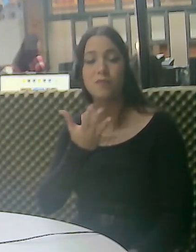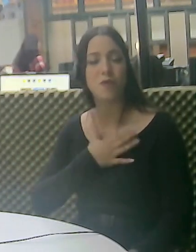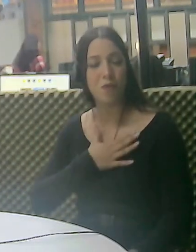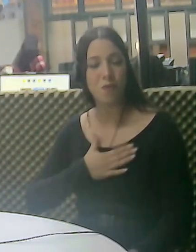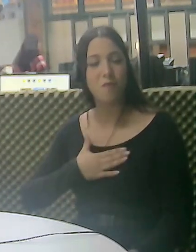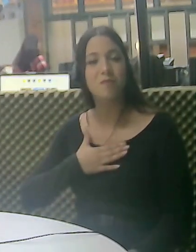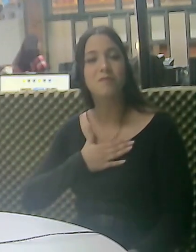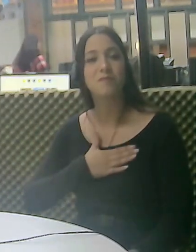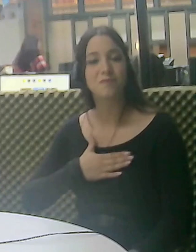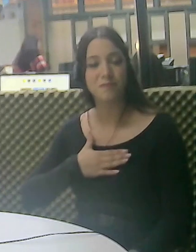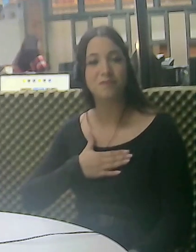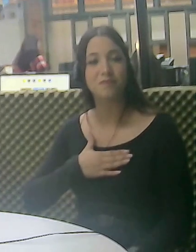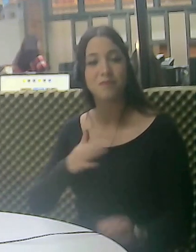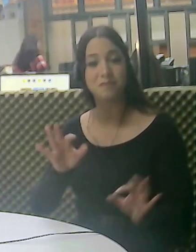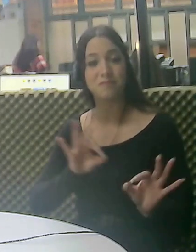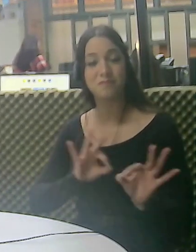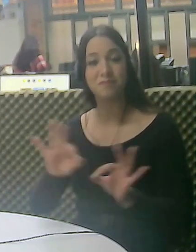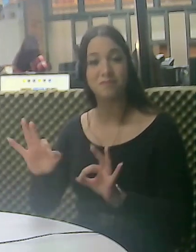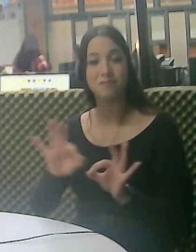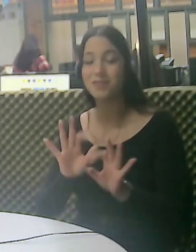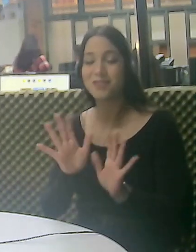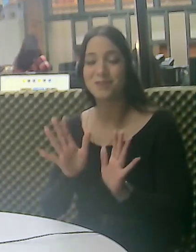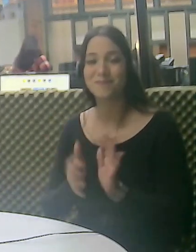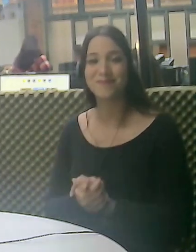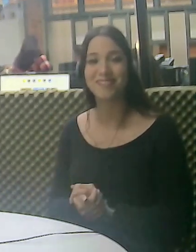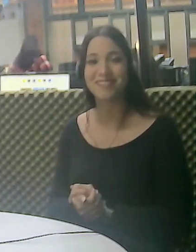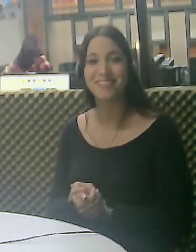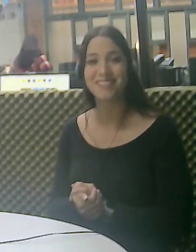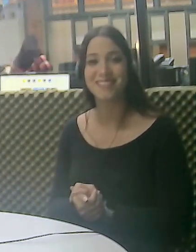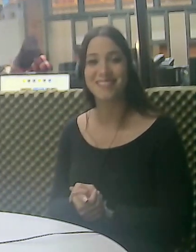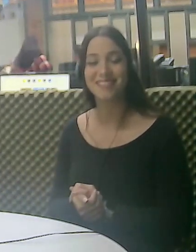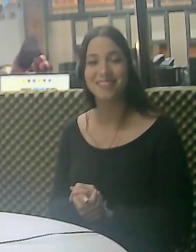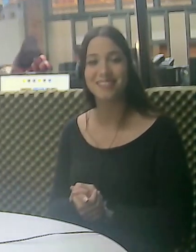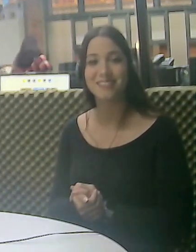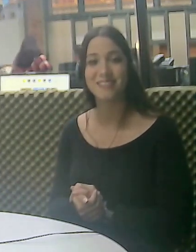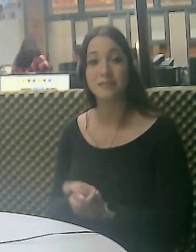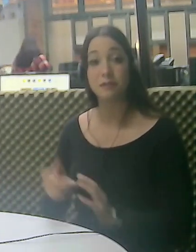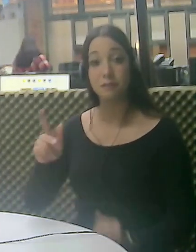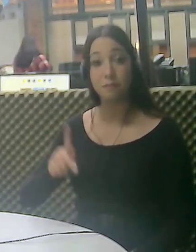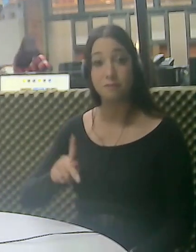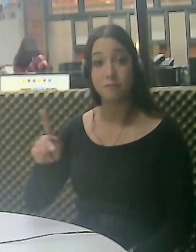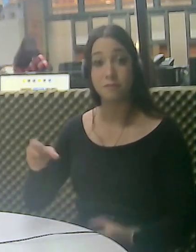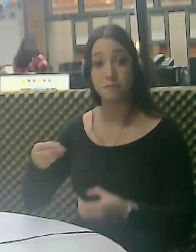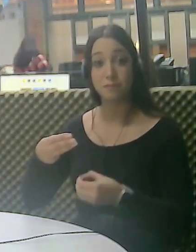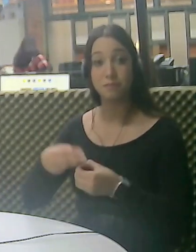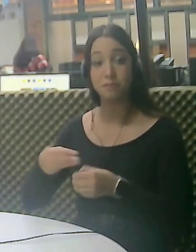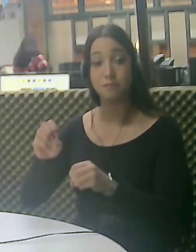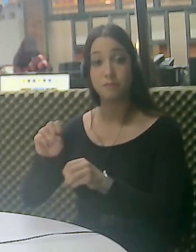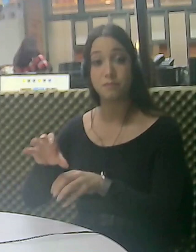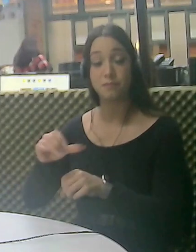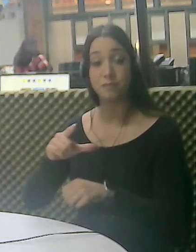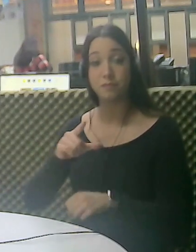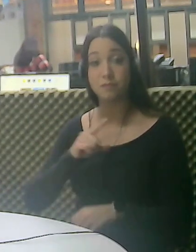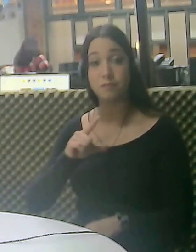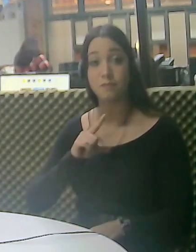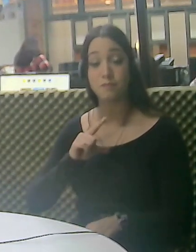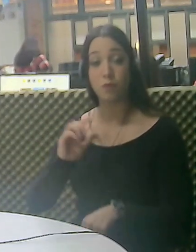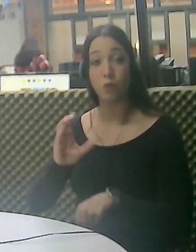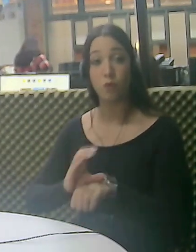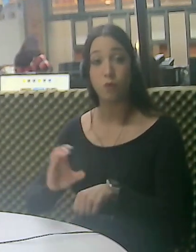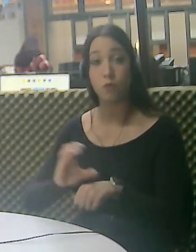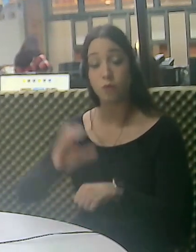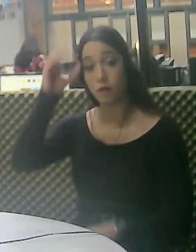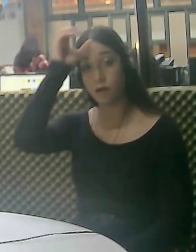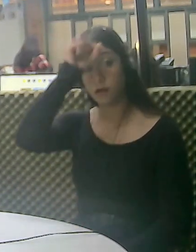gostei muito desse projeto e é isso. Professores da Rede Municipal de Ensino participam de capacitação